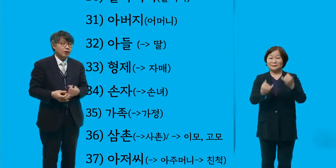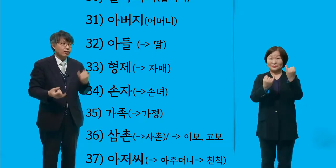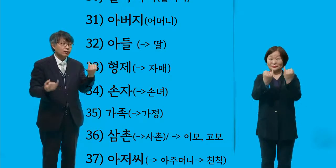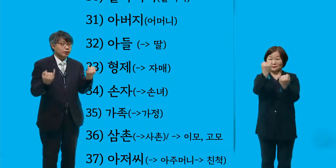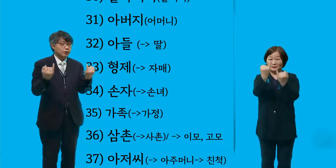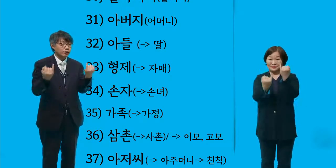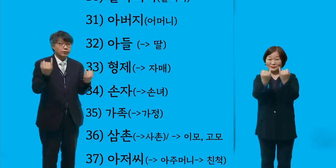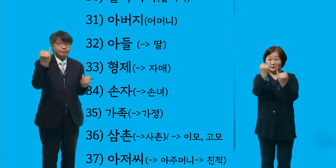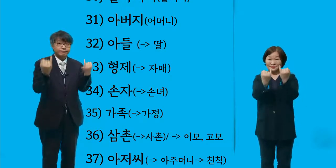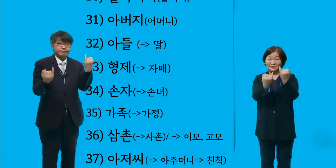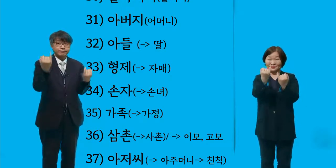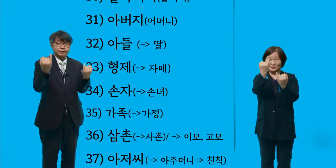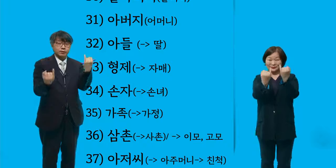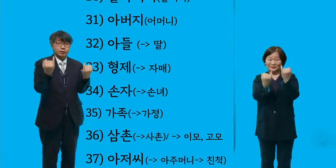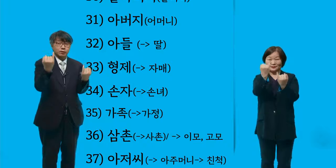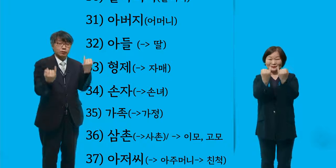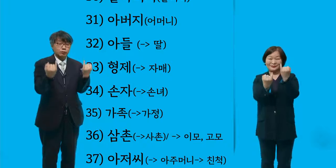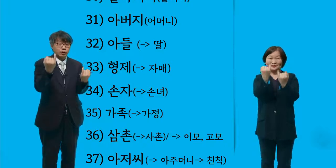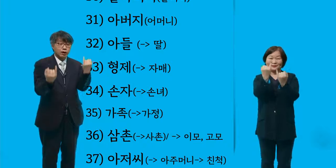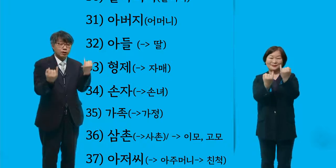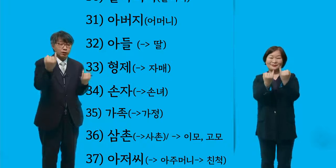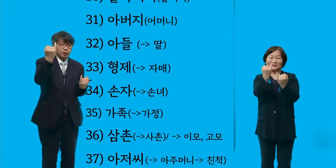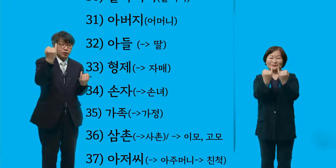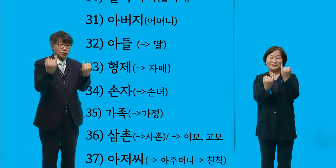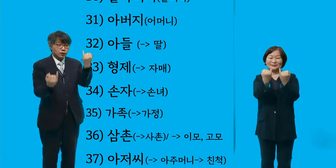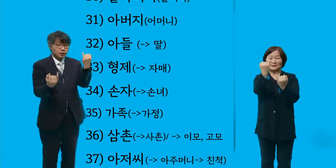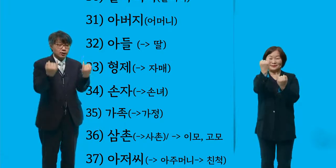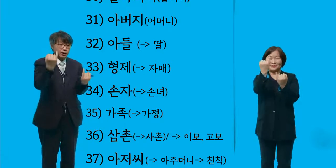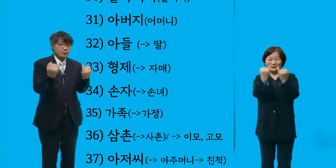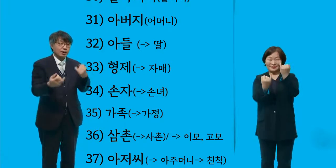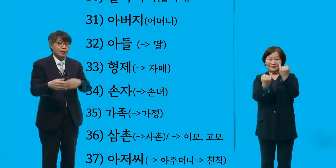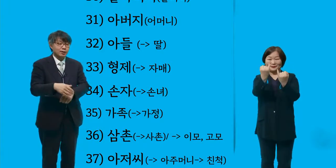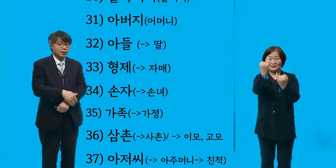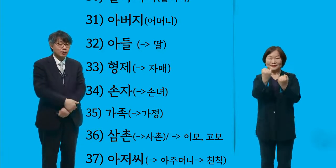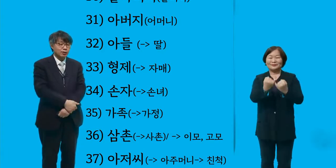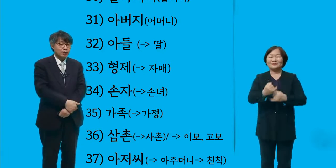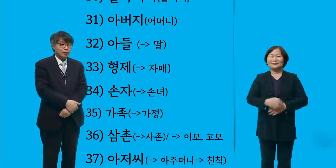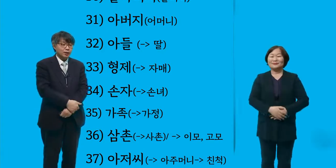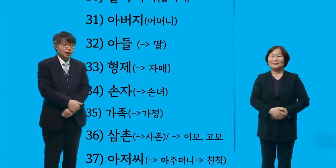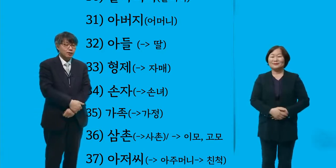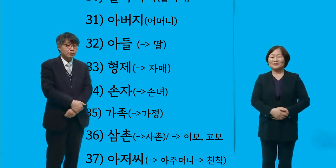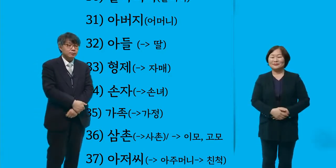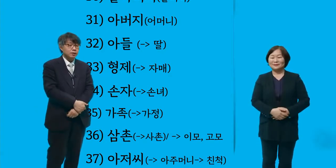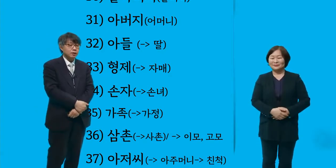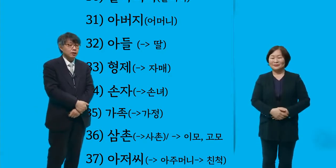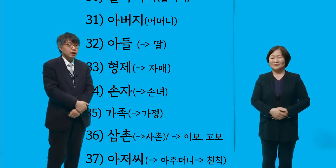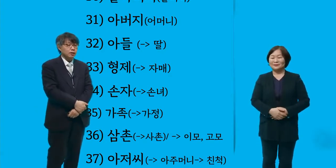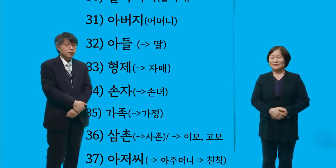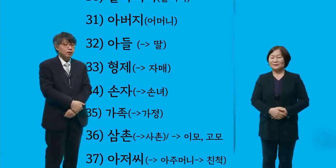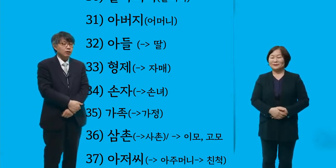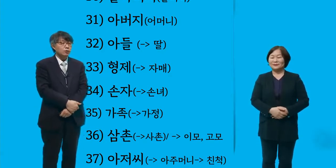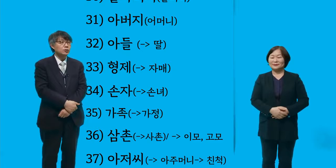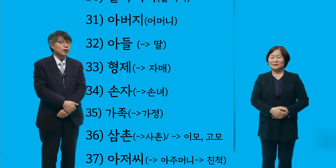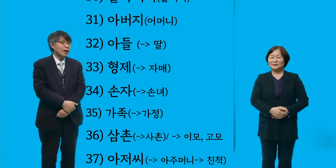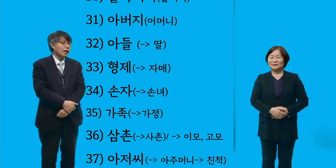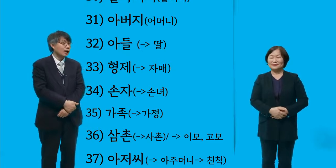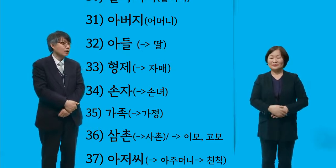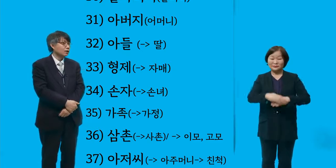할까요? 여성이 서로 누가 언니냐 동생이냐 이렇게 하면 자매겠죠. 그 다음 손자.